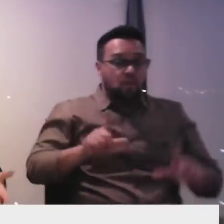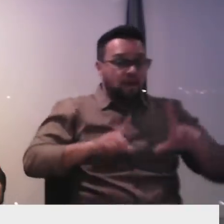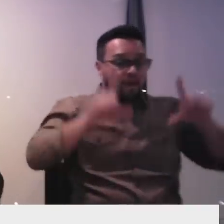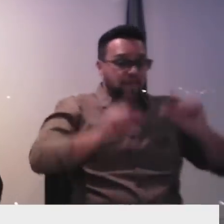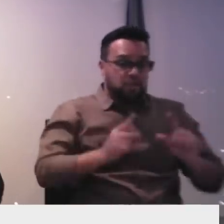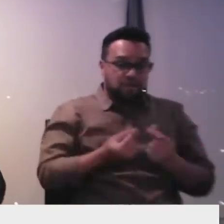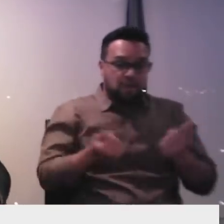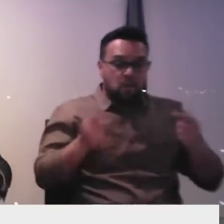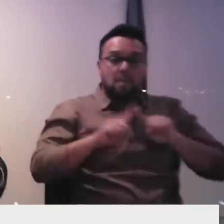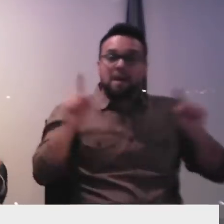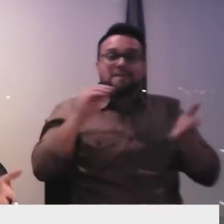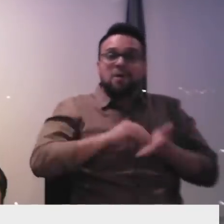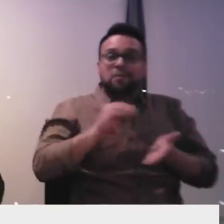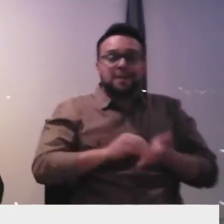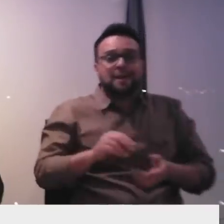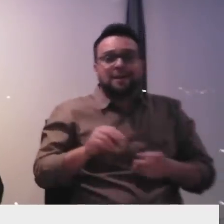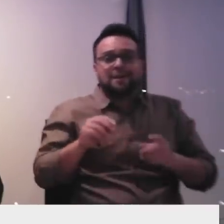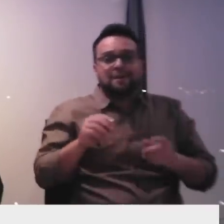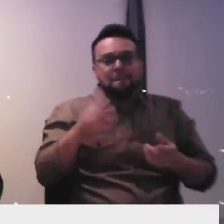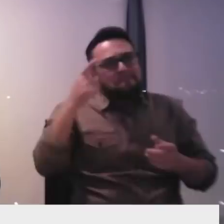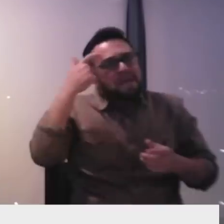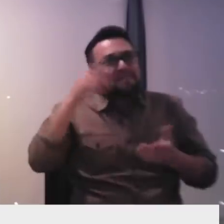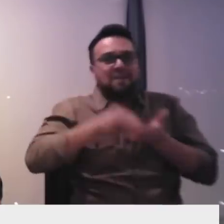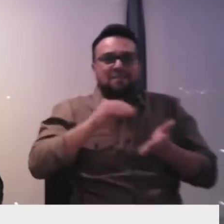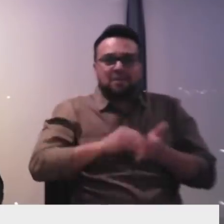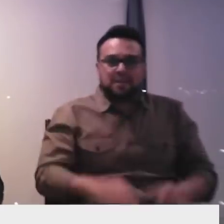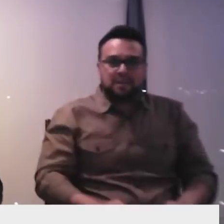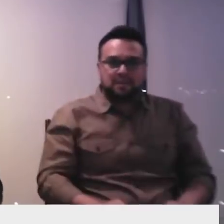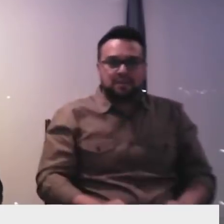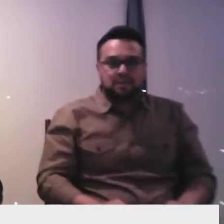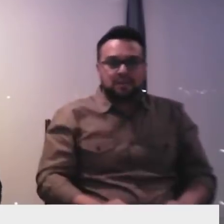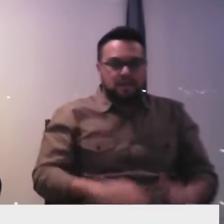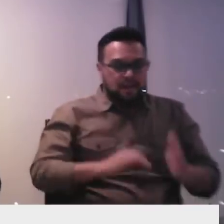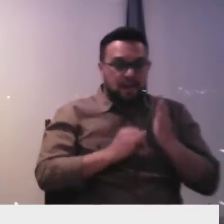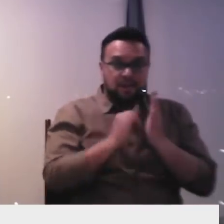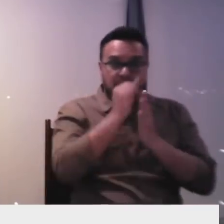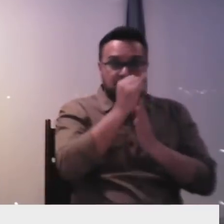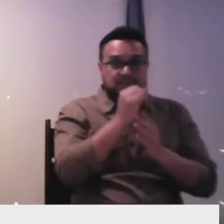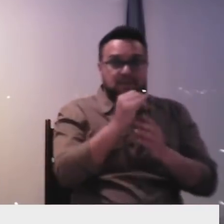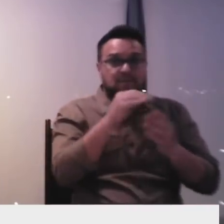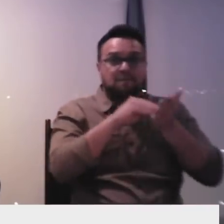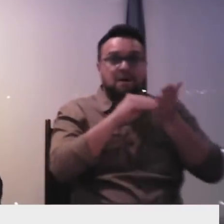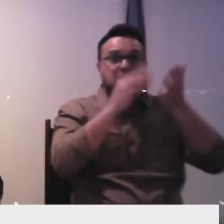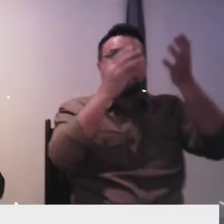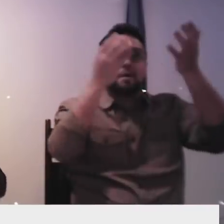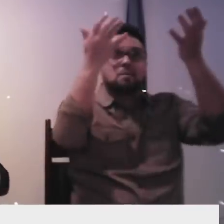vai faltar. Coisa pior do que a inflação. É o desabastecimento. Agora, como é que a gente faz